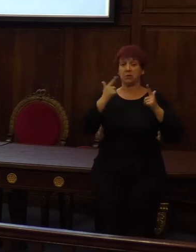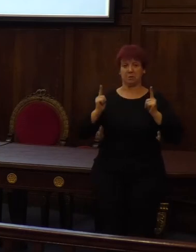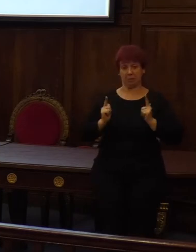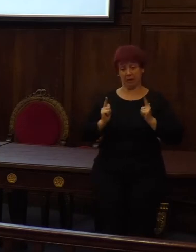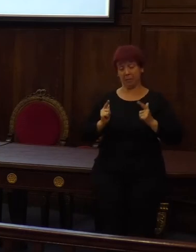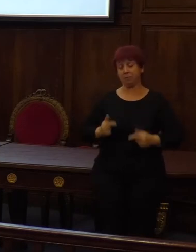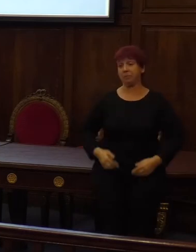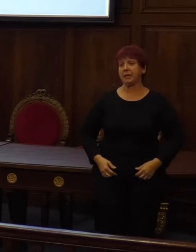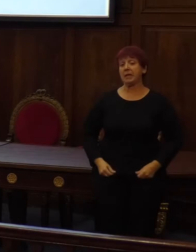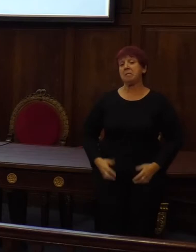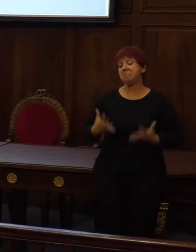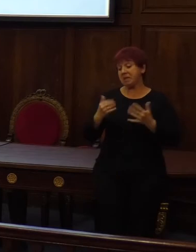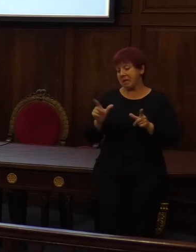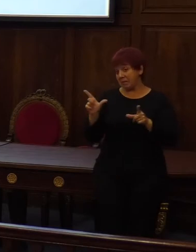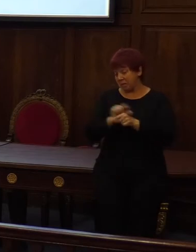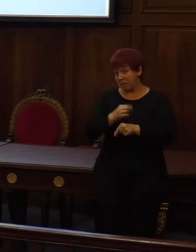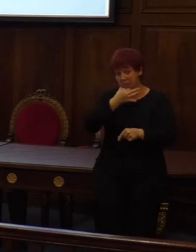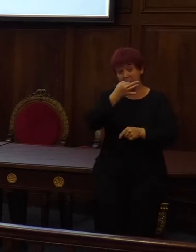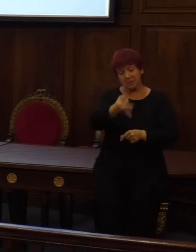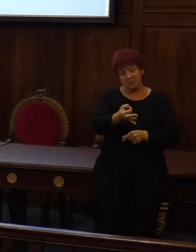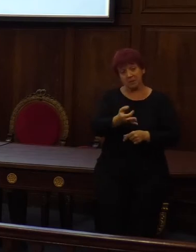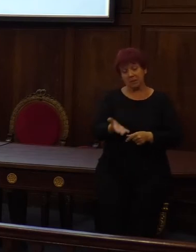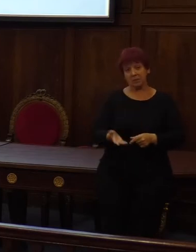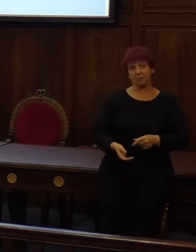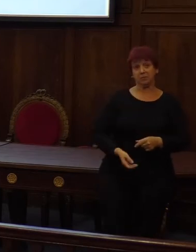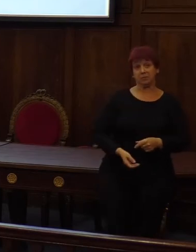Creo, quiero terminar con un comentario que es